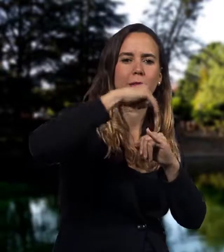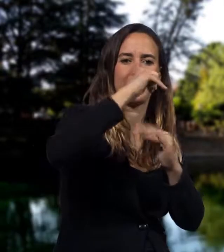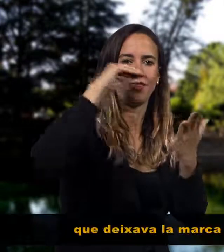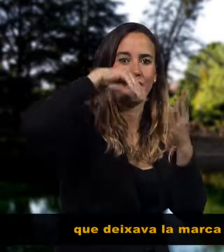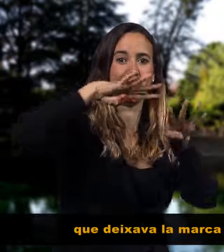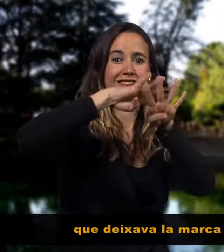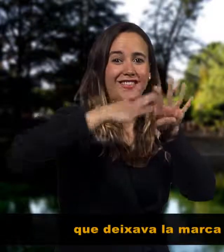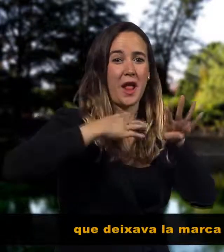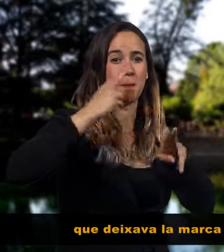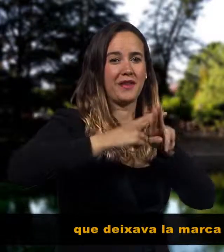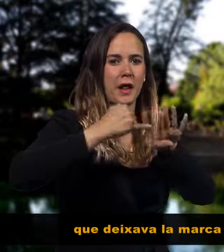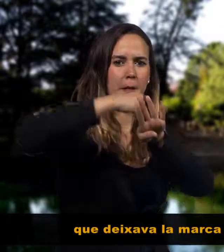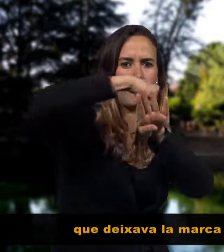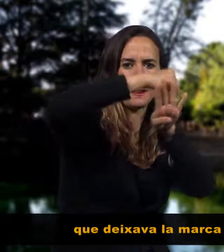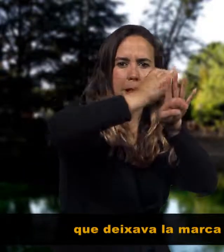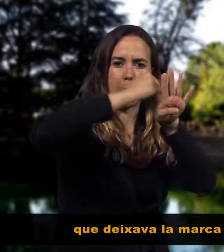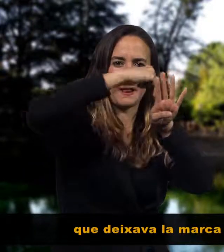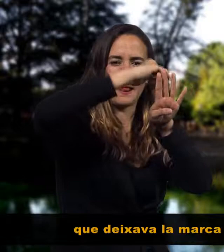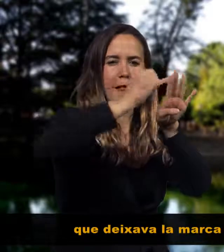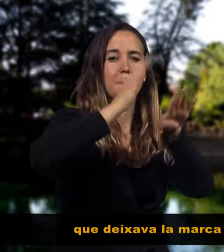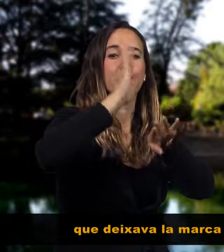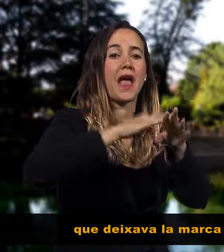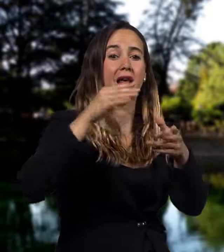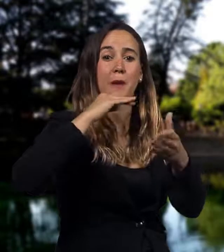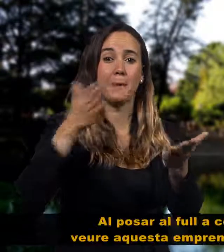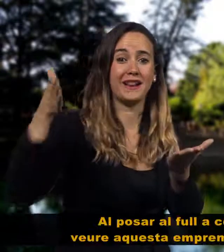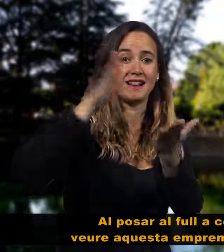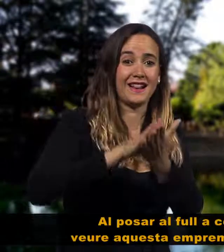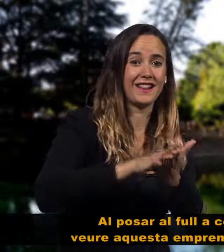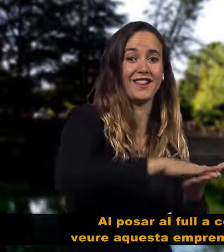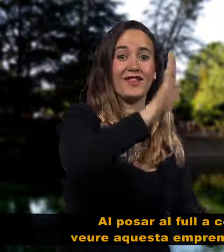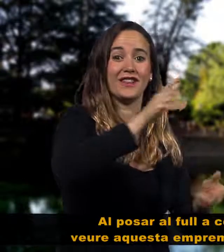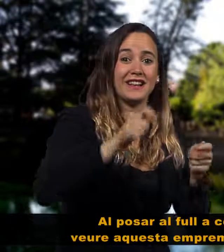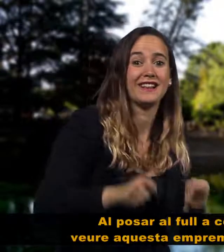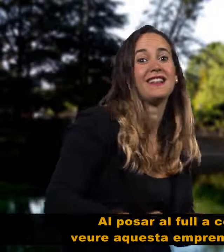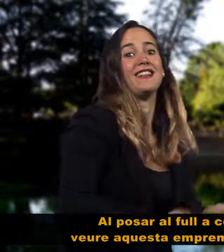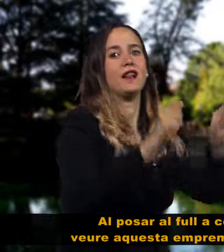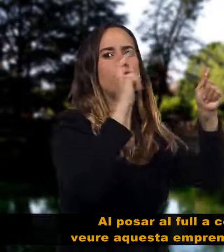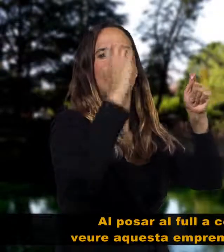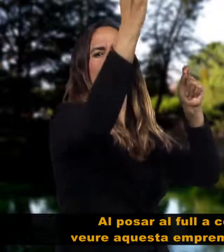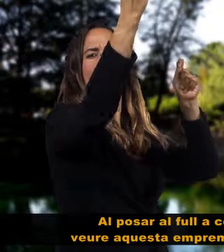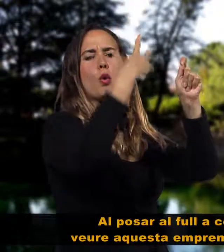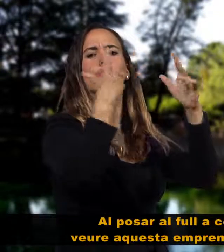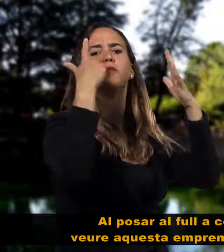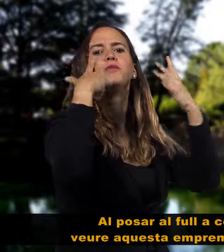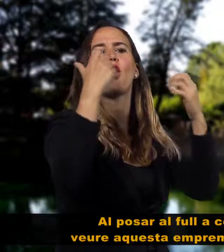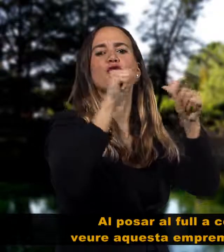cada full de paper. Al posar el full a contrallum es podia veure aquesta empremta, la marca a